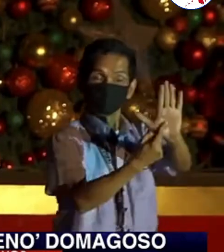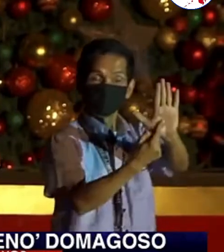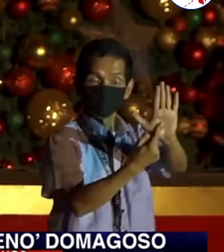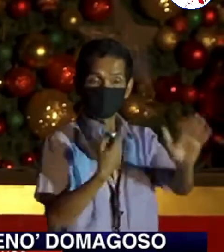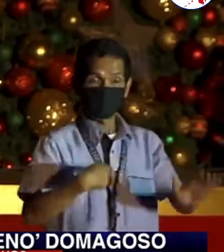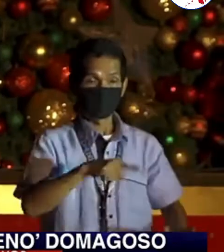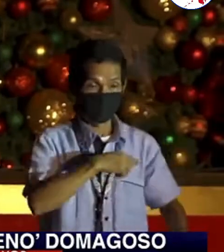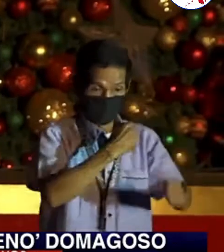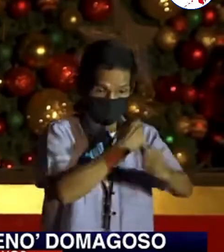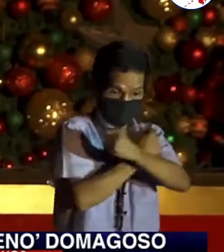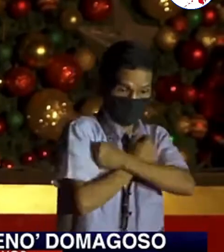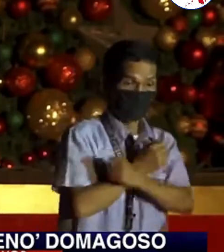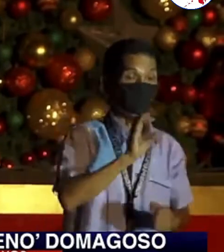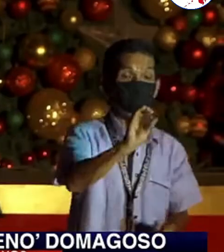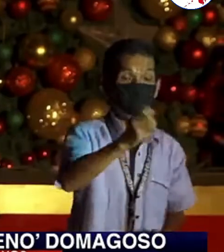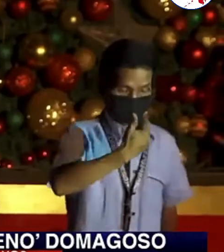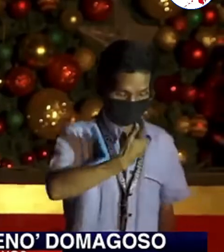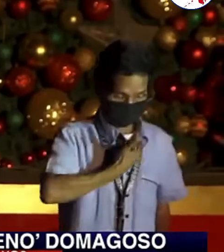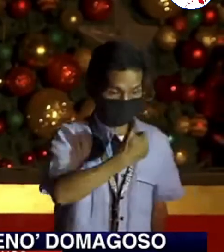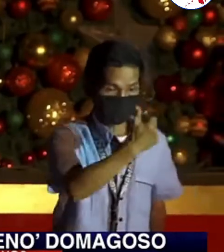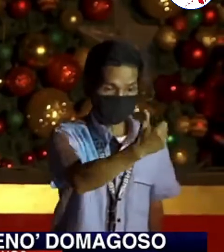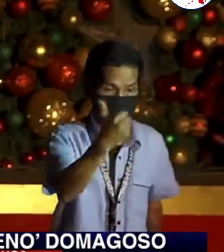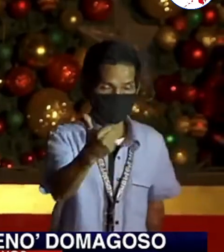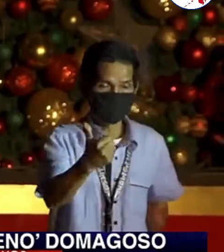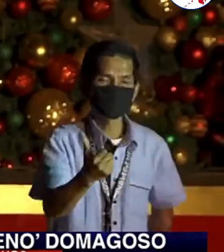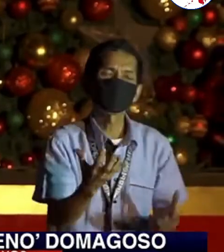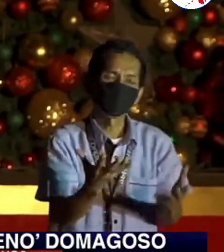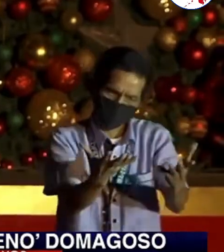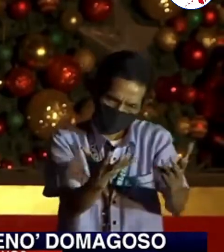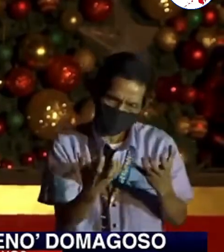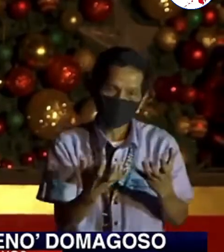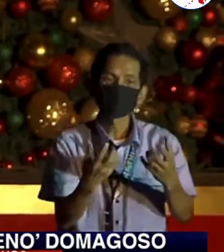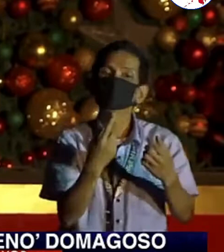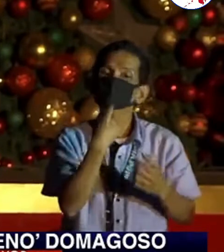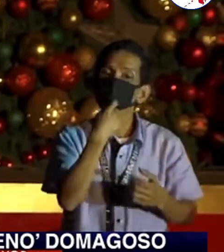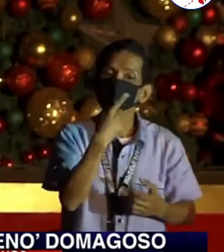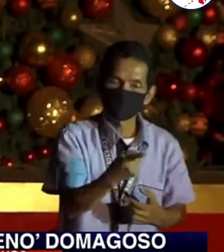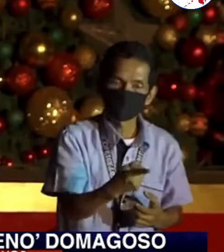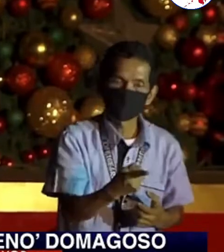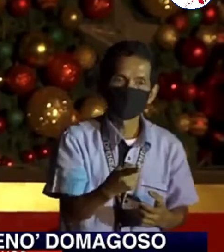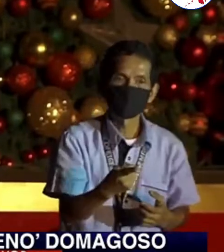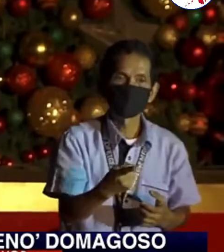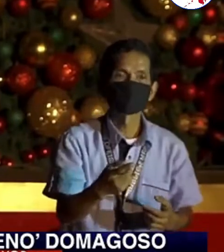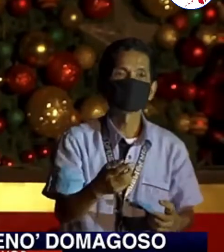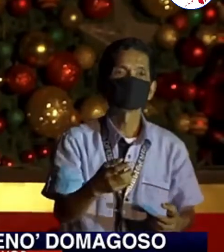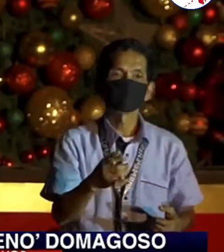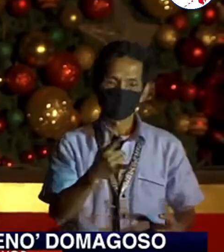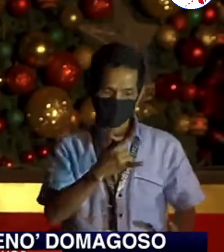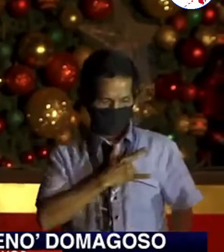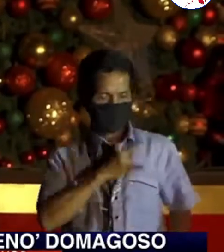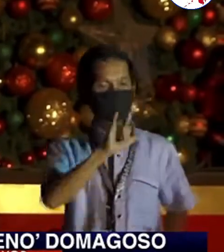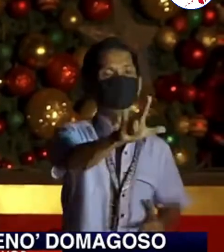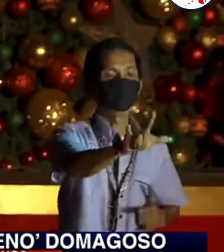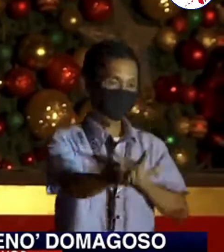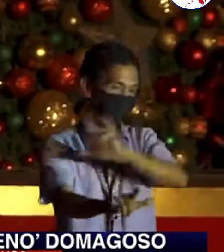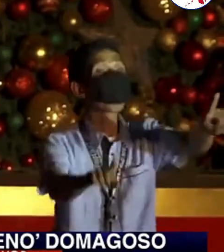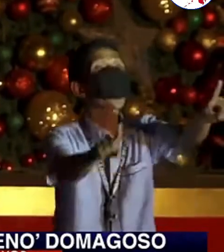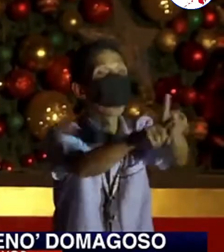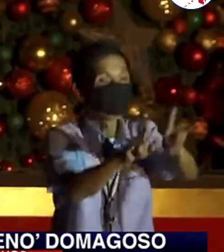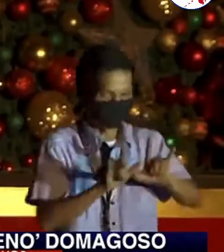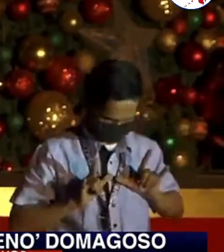ang pagmamahal ninyo sa inyong sarili, gusto ko pong sabihin sa inyong lahat, mahal na mahal ko rin po kayo.